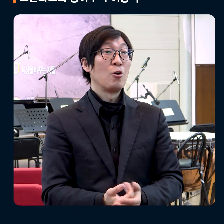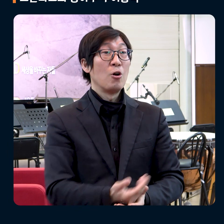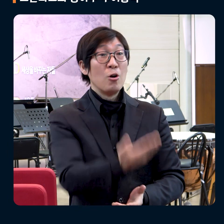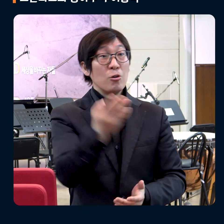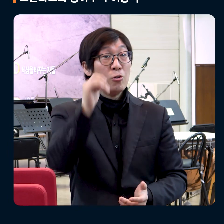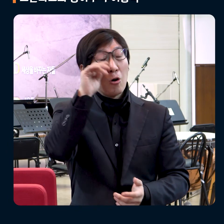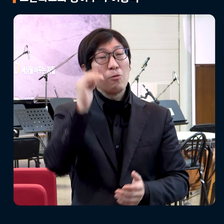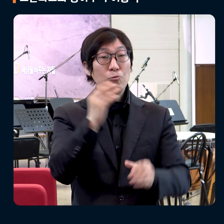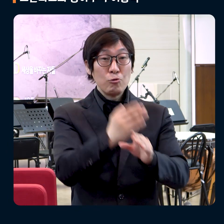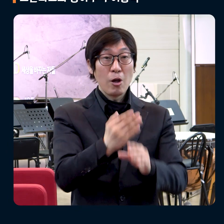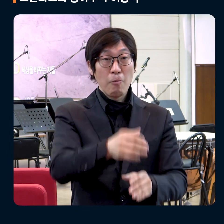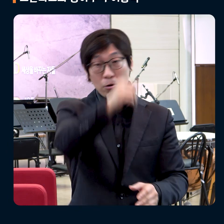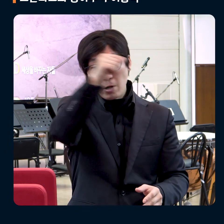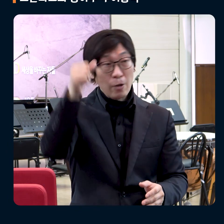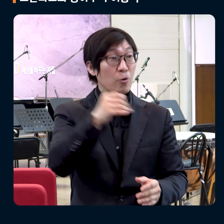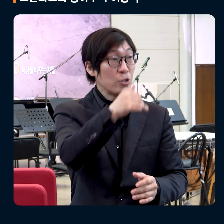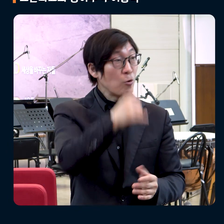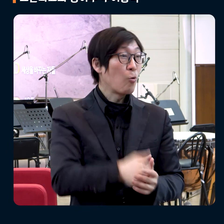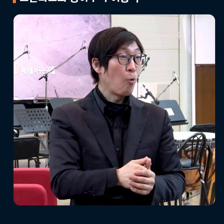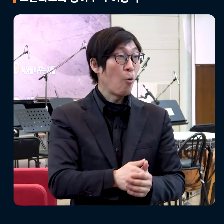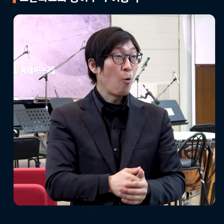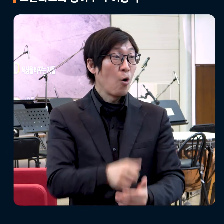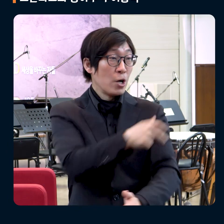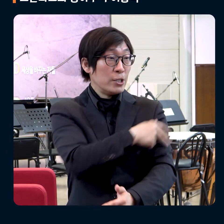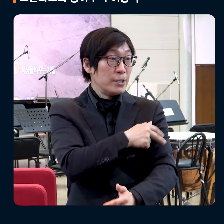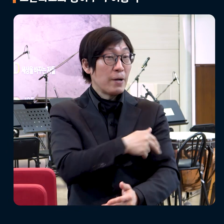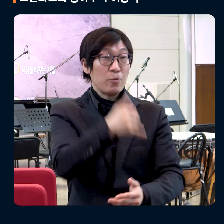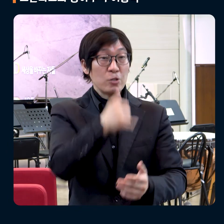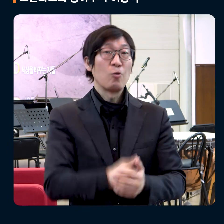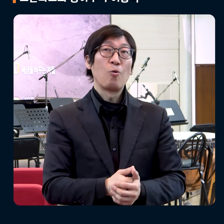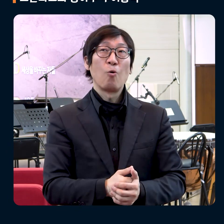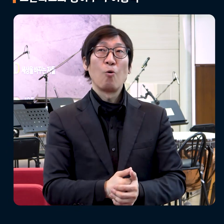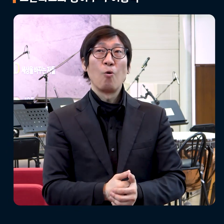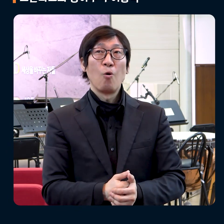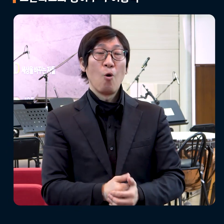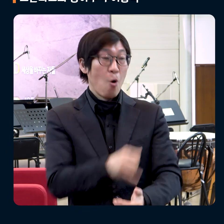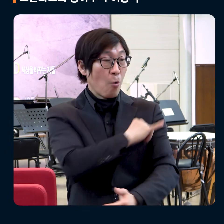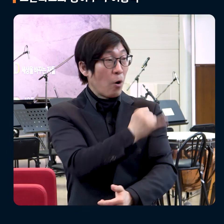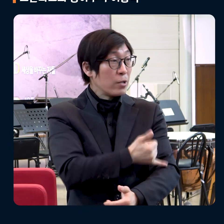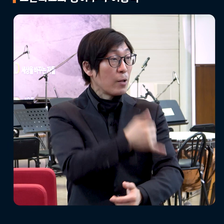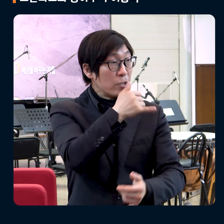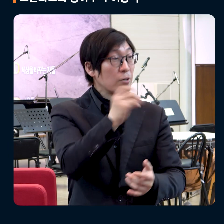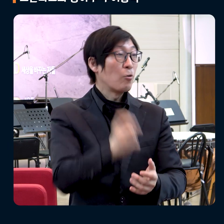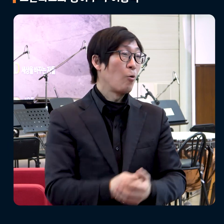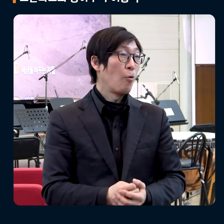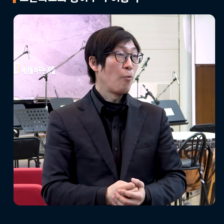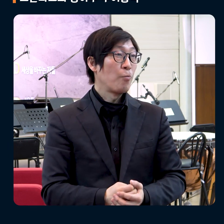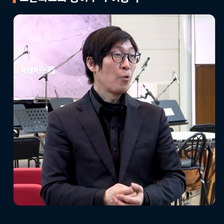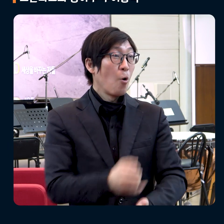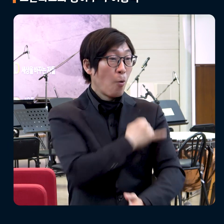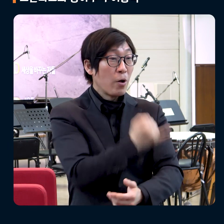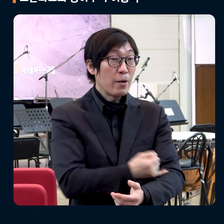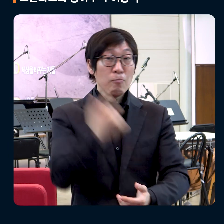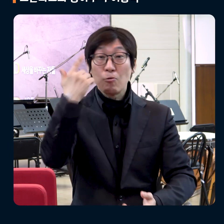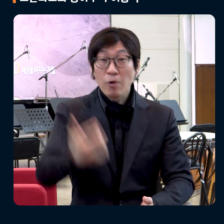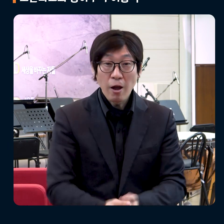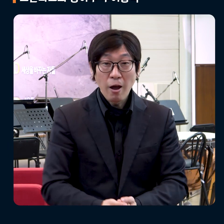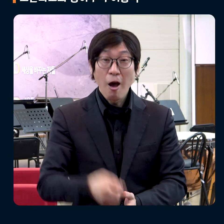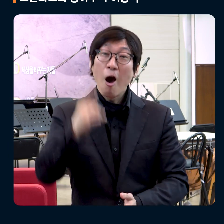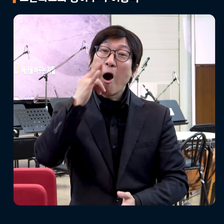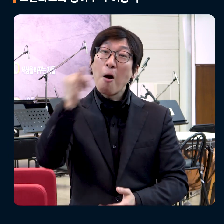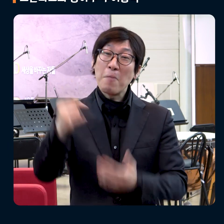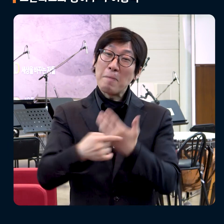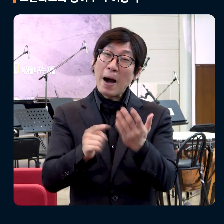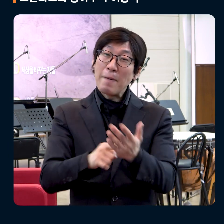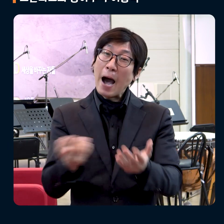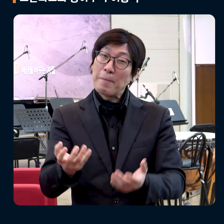권사님, 우리 장로님도 계시고, 안수 집사님도 계신데, 우리 권사님들 막 찬양할 때 손도 들고 그러셨는데, 우리 권사님, 우리 엄마 마음 찢어봤다 안